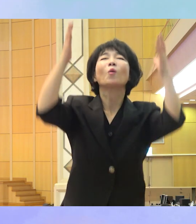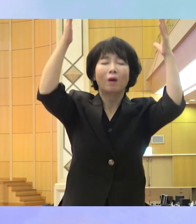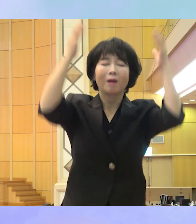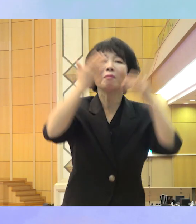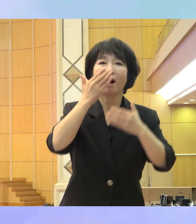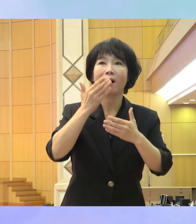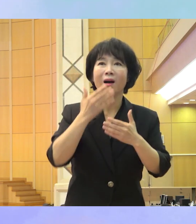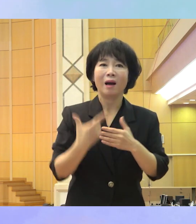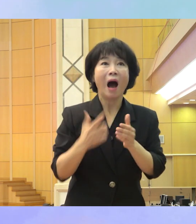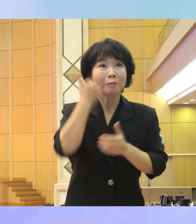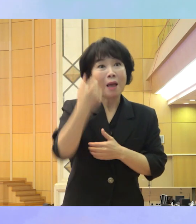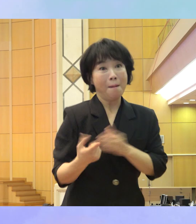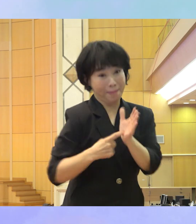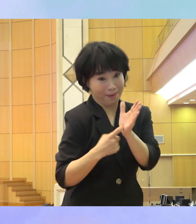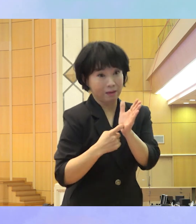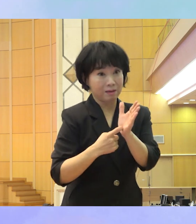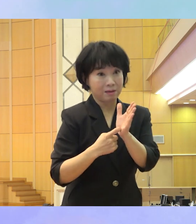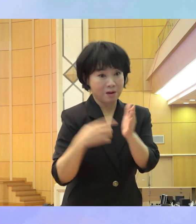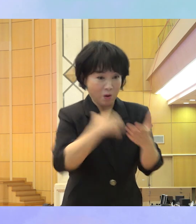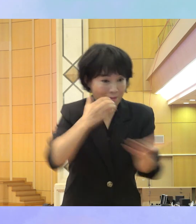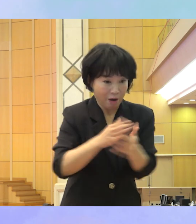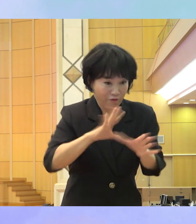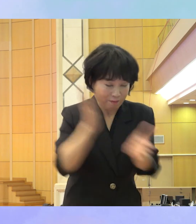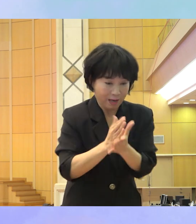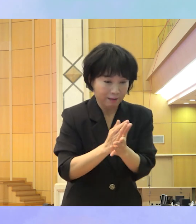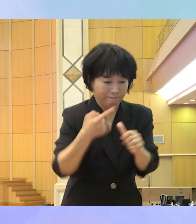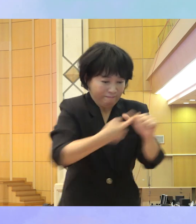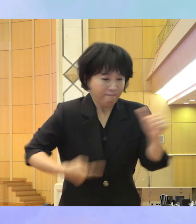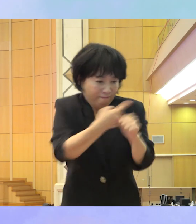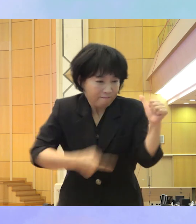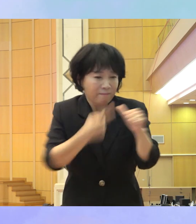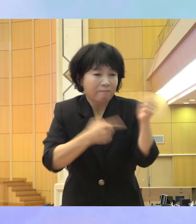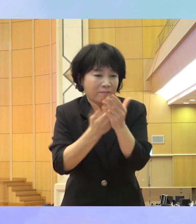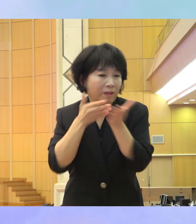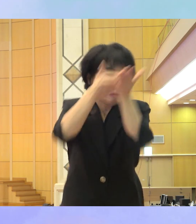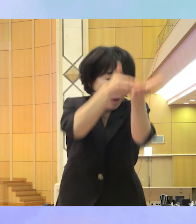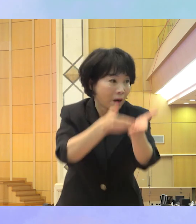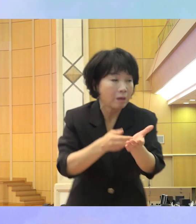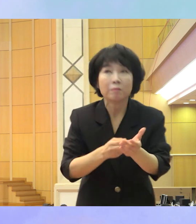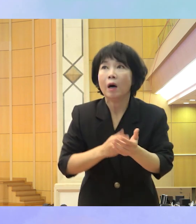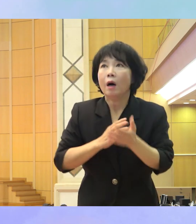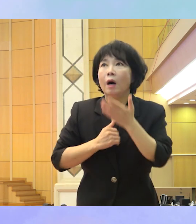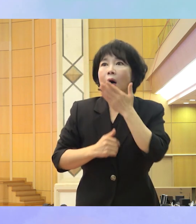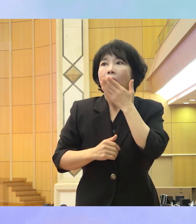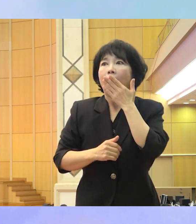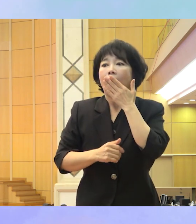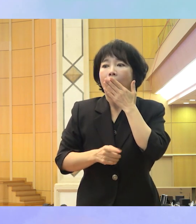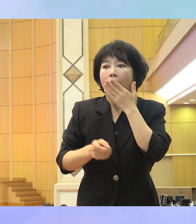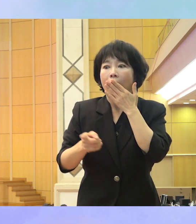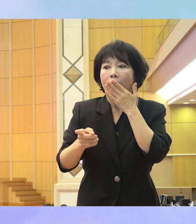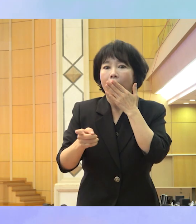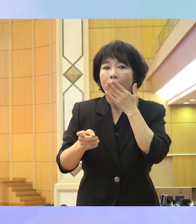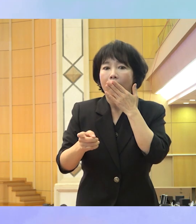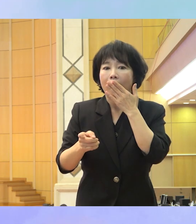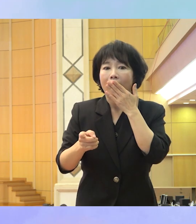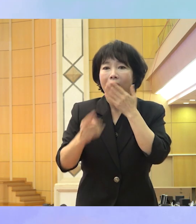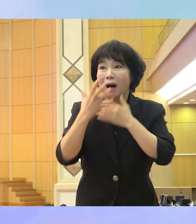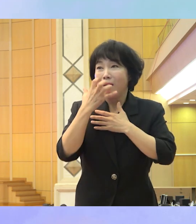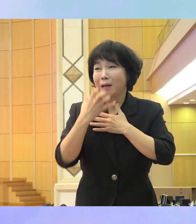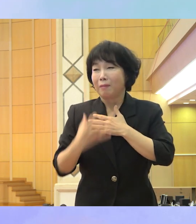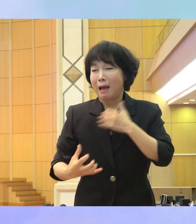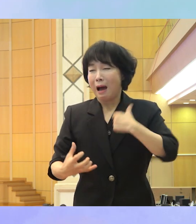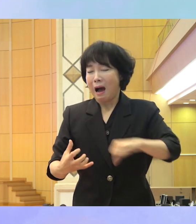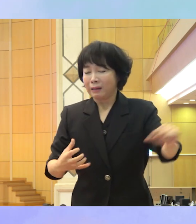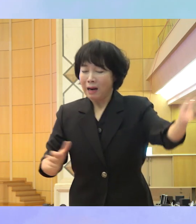나를 빨리 목을 베어서 하나님 앞에 제물로 드려주십시오. 그냥 아브라함이 아들을 안고